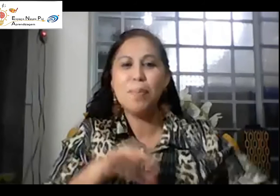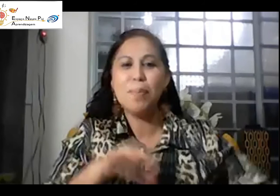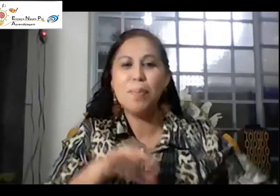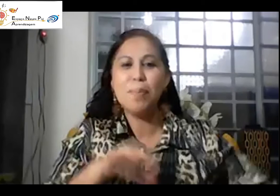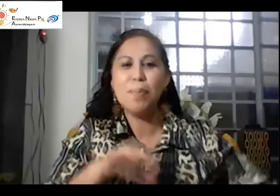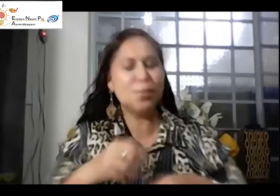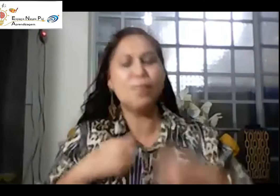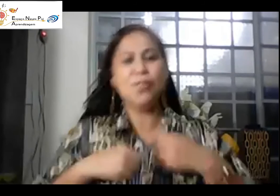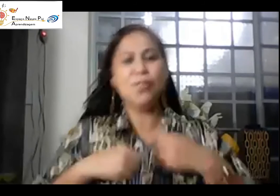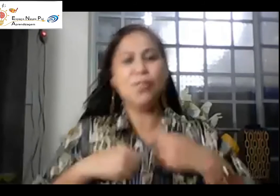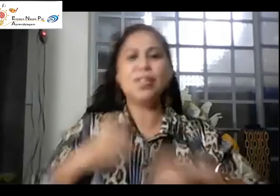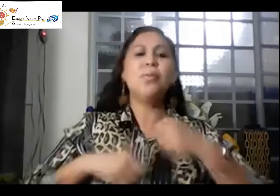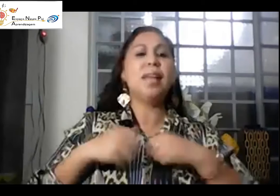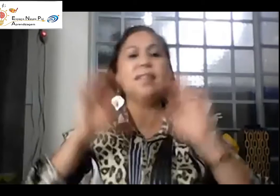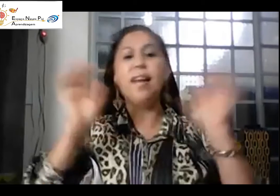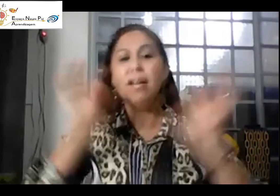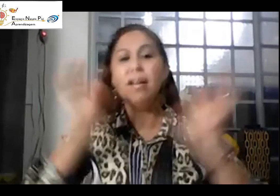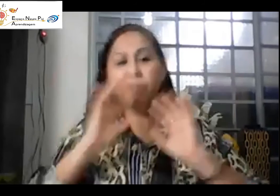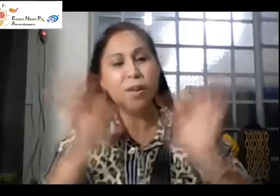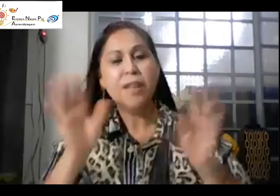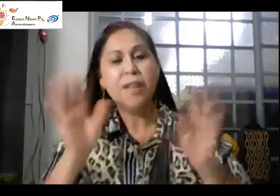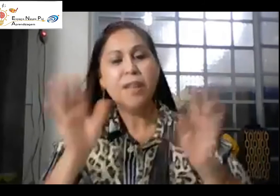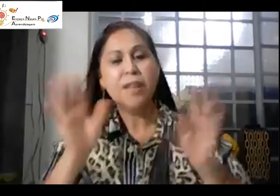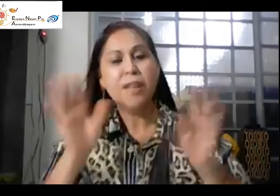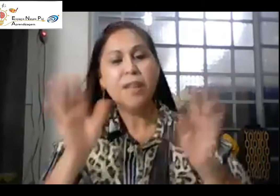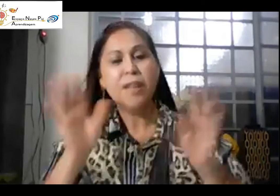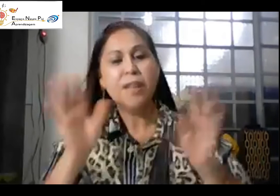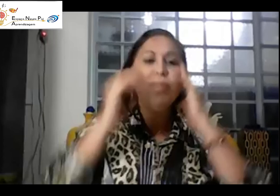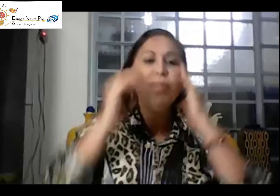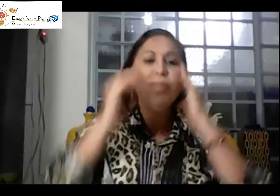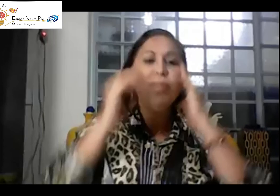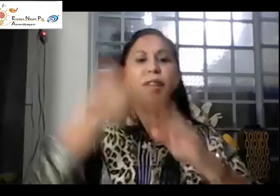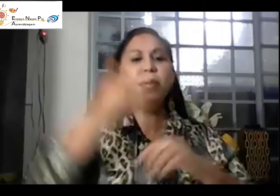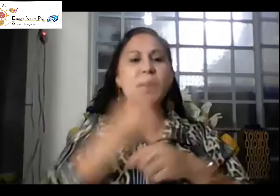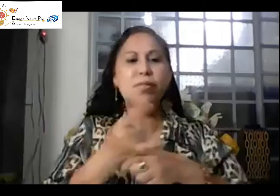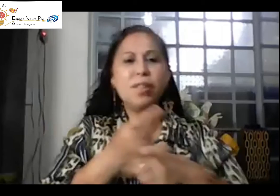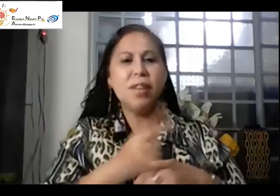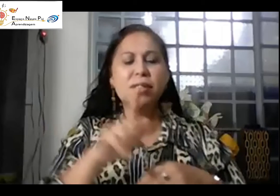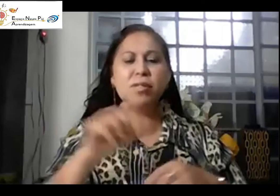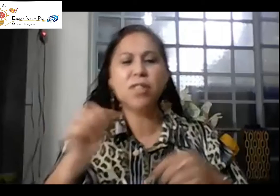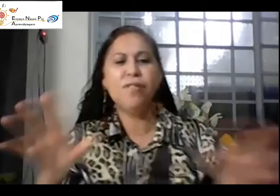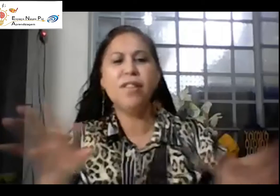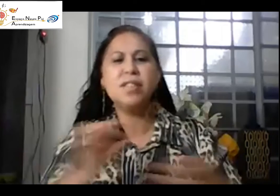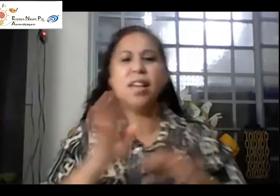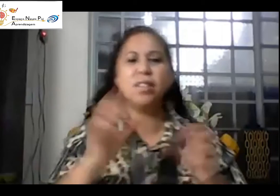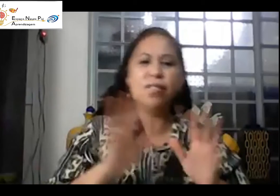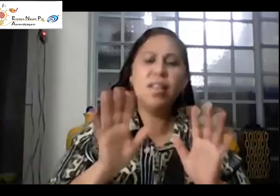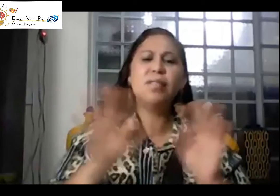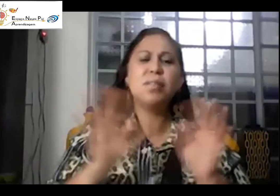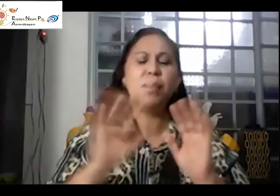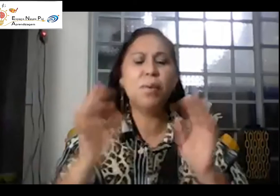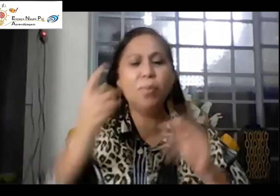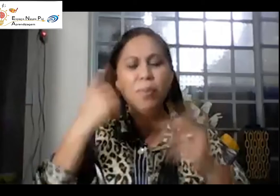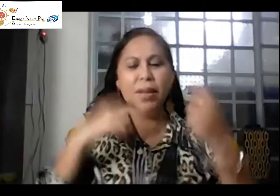mandar esses vídeos tudo. Não vão se agoniar, dizer, não vou fazer mais o curso, não, que eu não fiz nem o primeiro vídeo. O Gleidson já fez, tá aí, já. Não